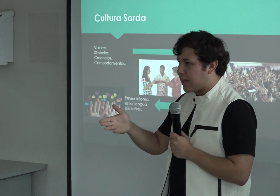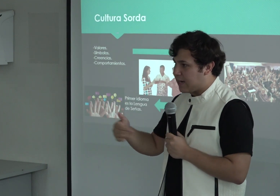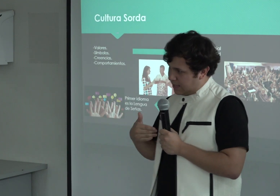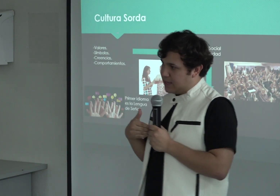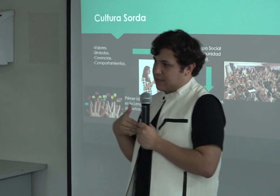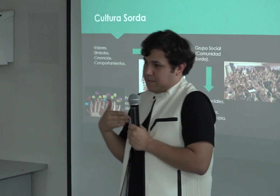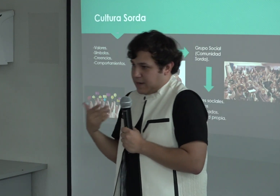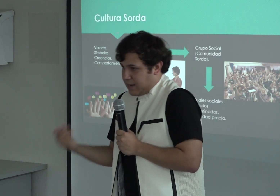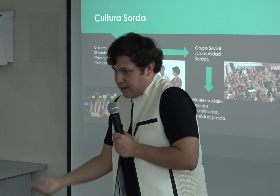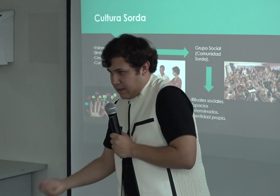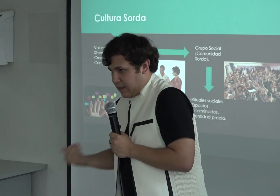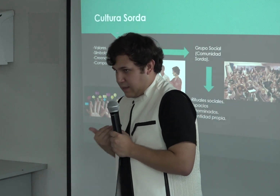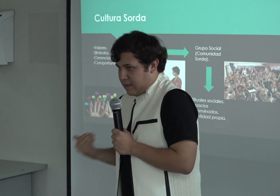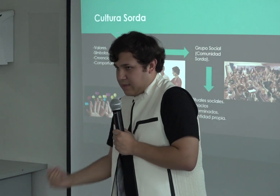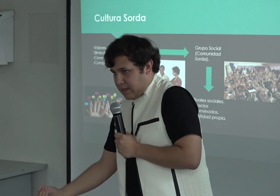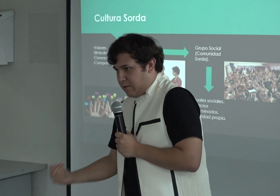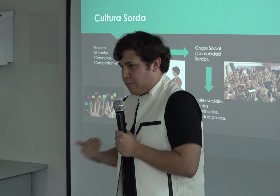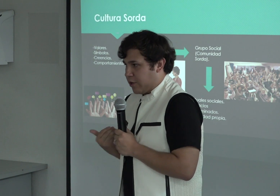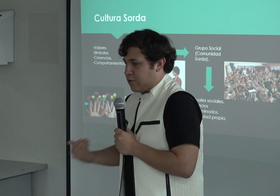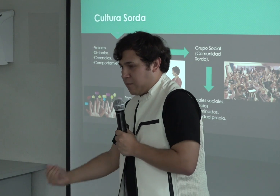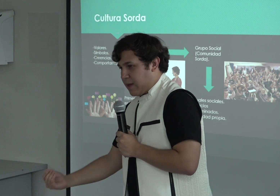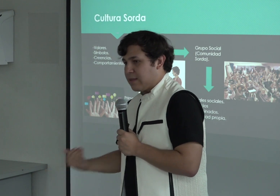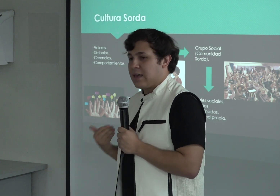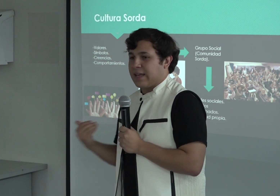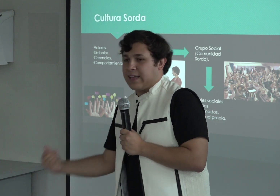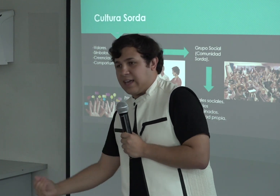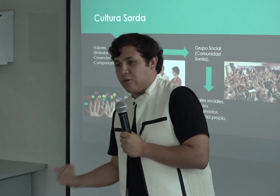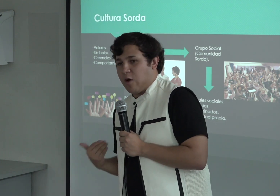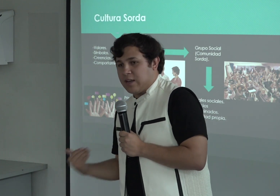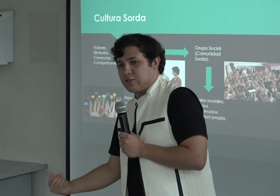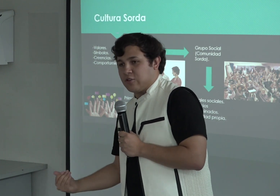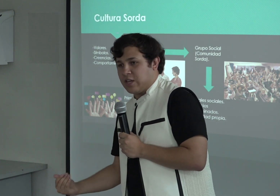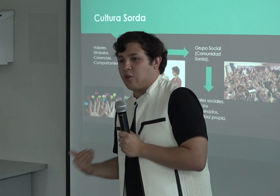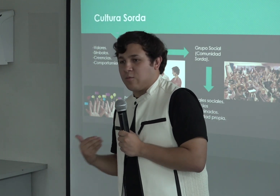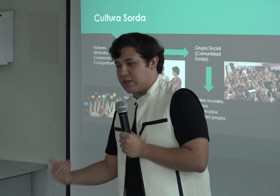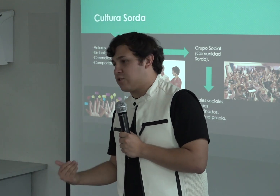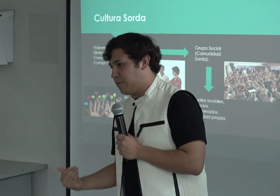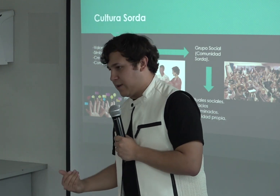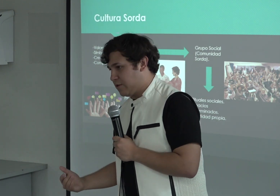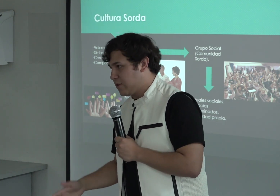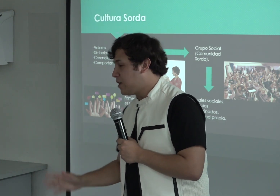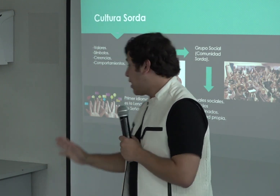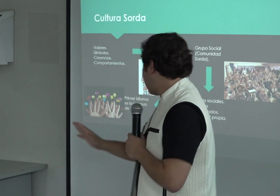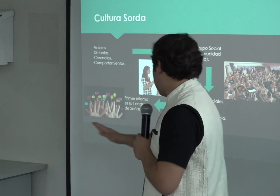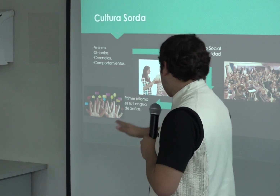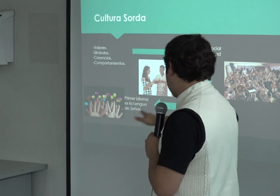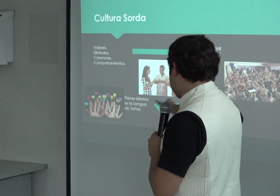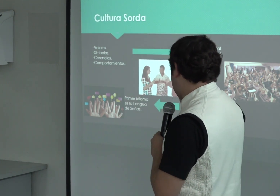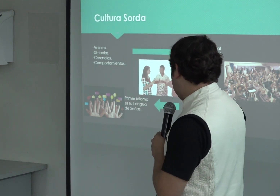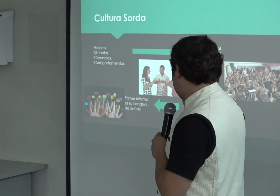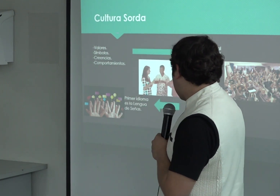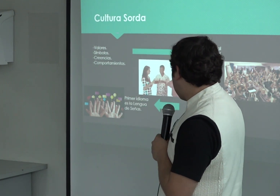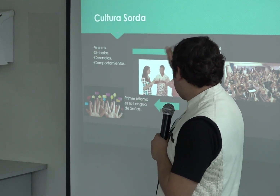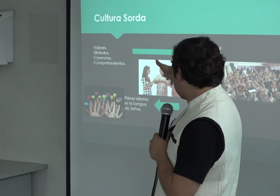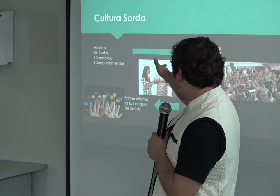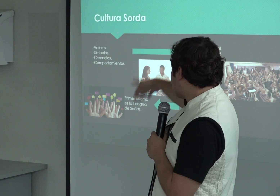y de esta manera entender un poquito más cuáles son y cómo resolverlos. Acá en esta